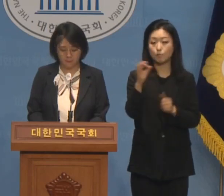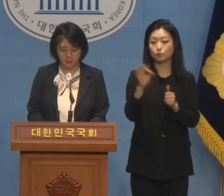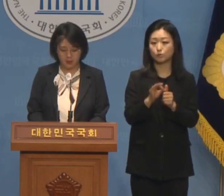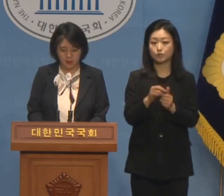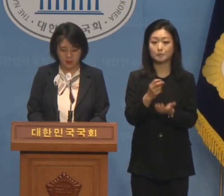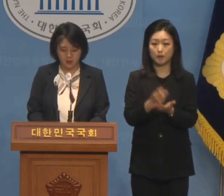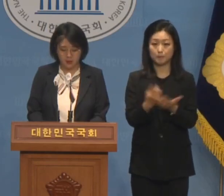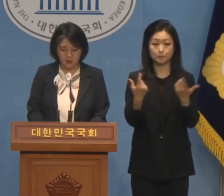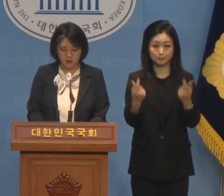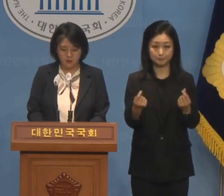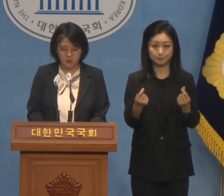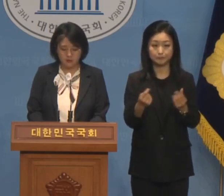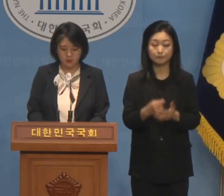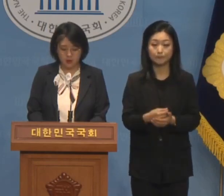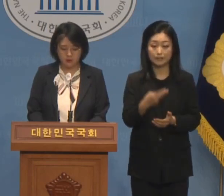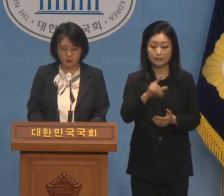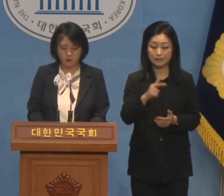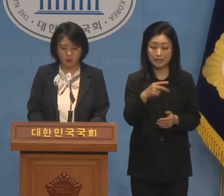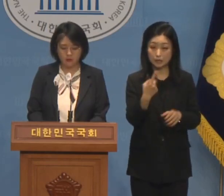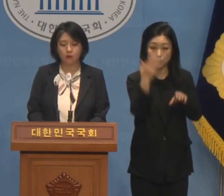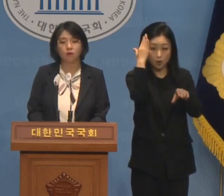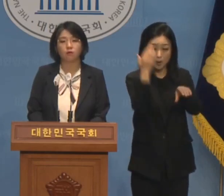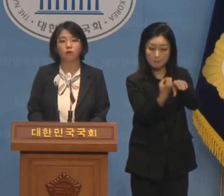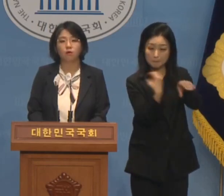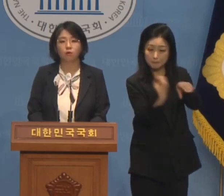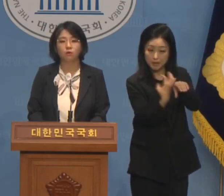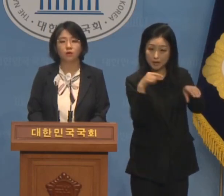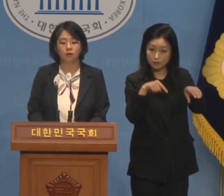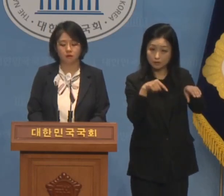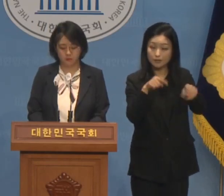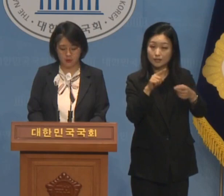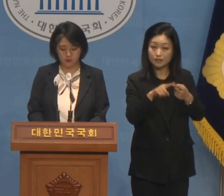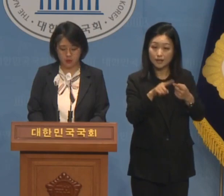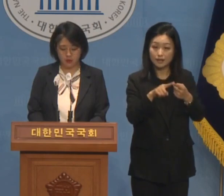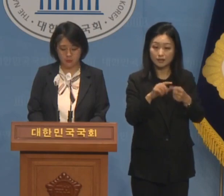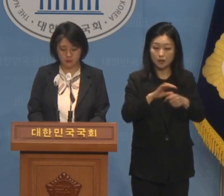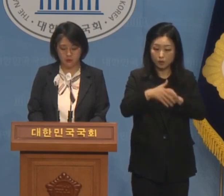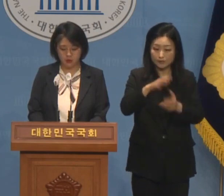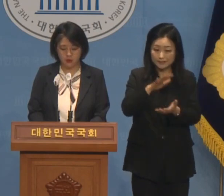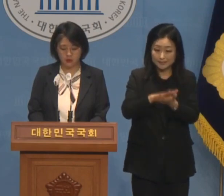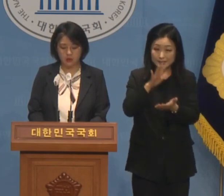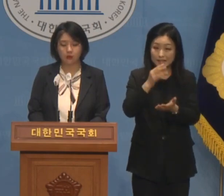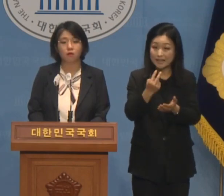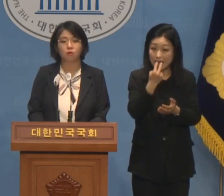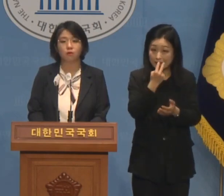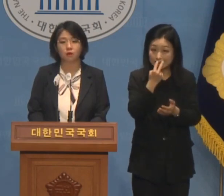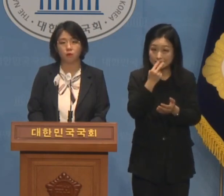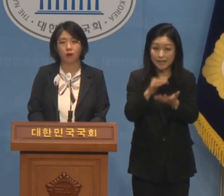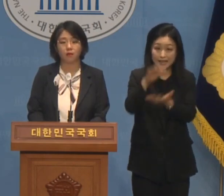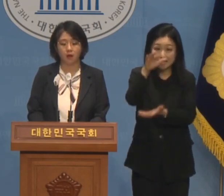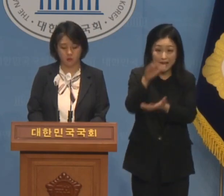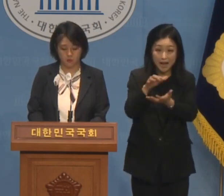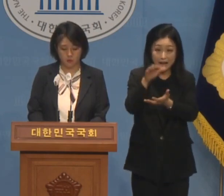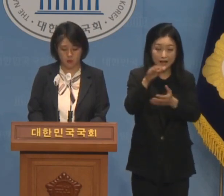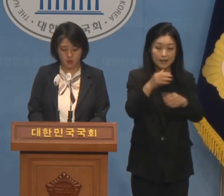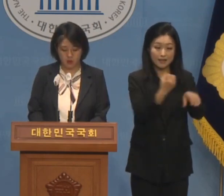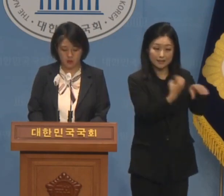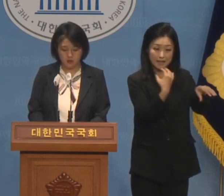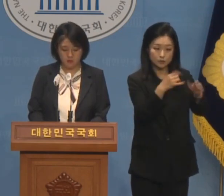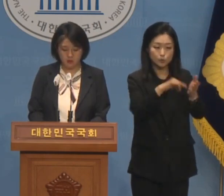법입니다. 탄소 배출의 전 과정에서 온실가스 배출량에 따라 탄소세를